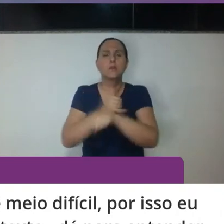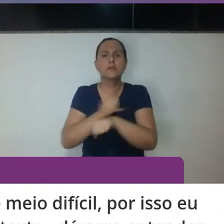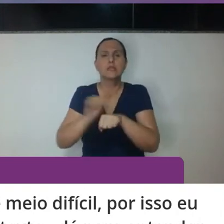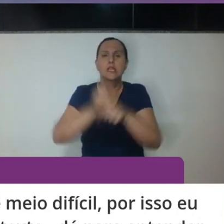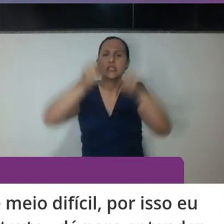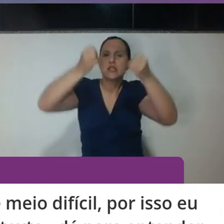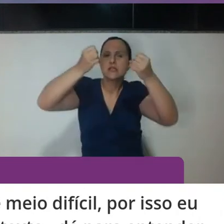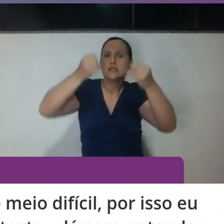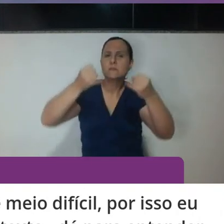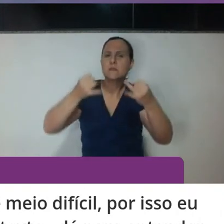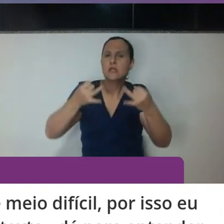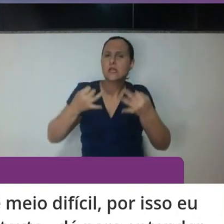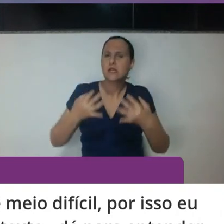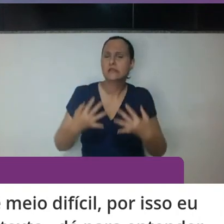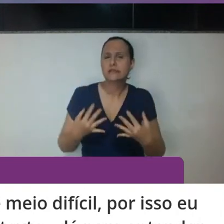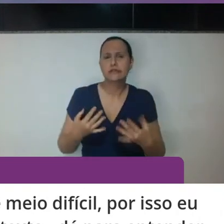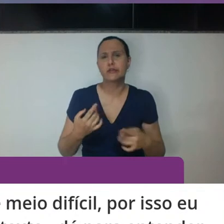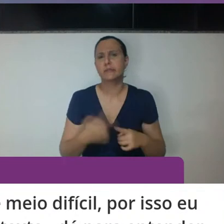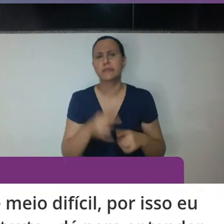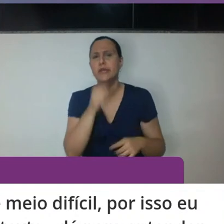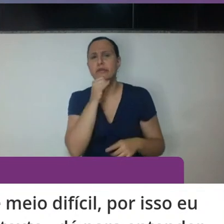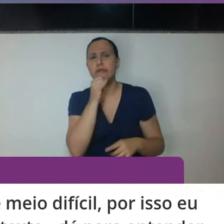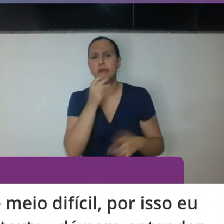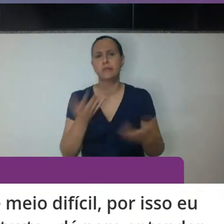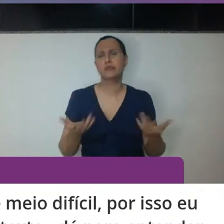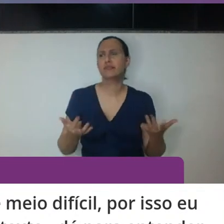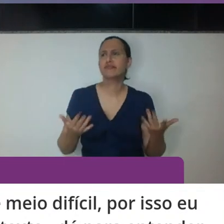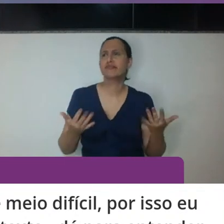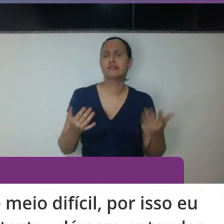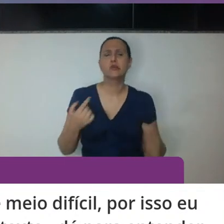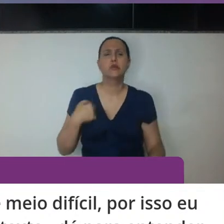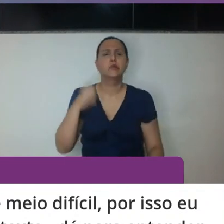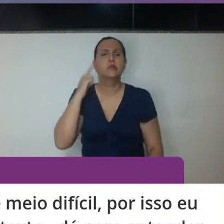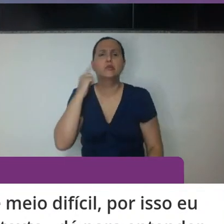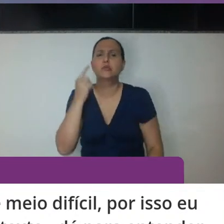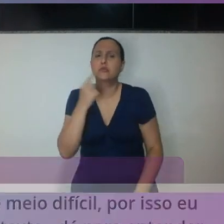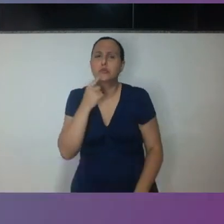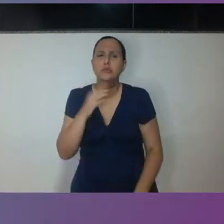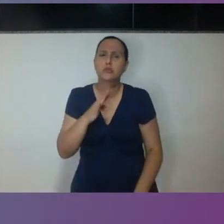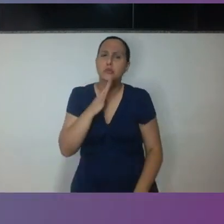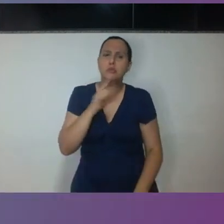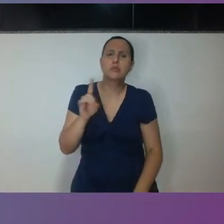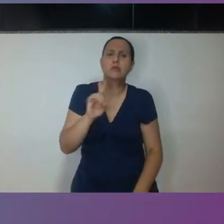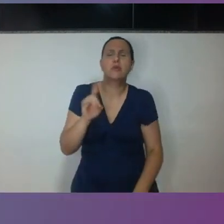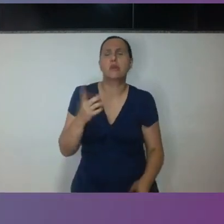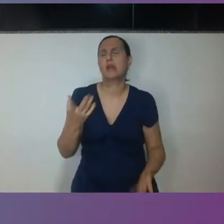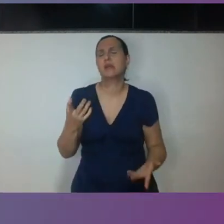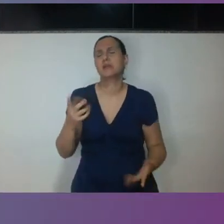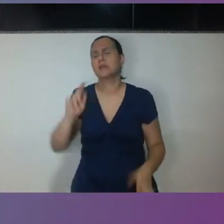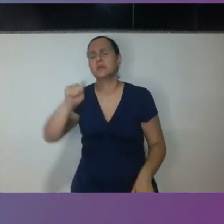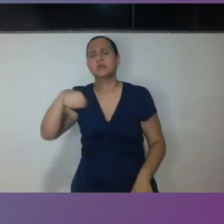vocês, se o surdo não conhece o sinal de uma cidade, por exemplo, Paris.